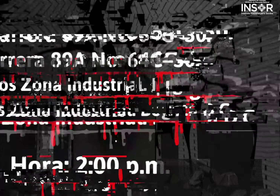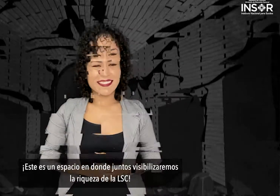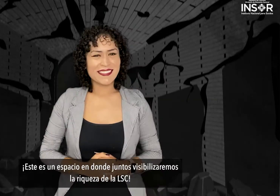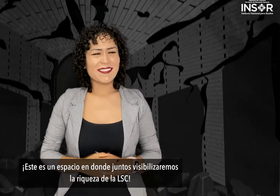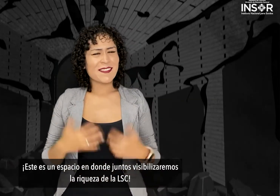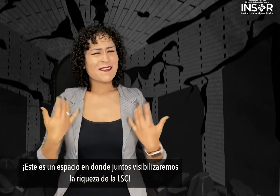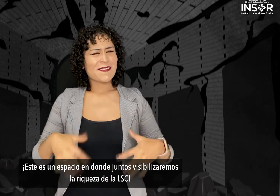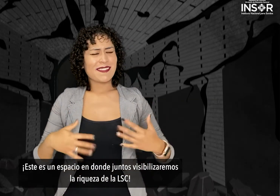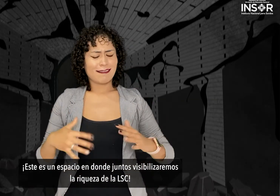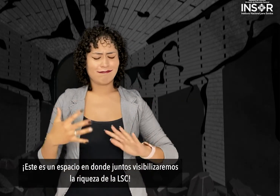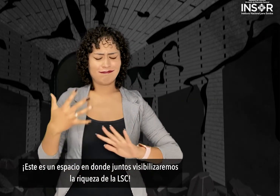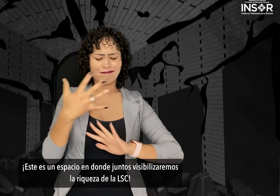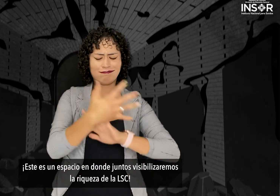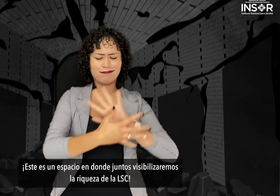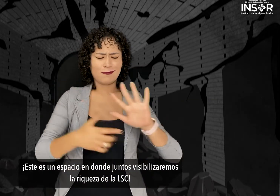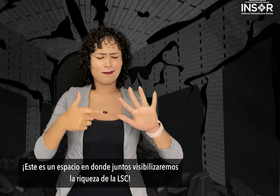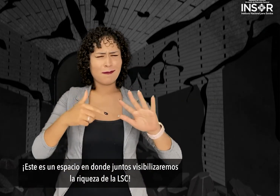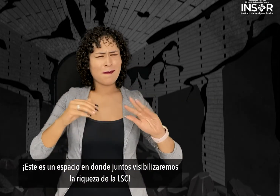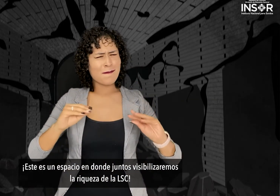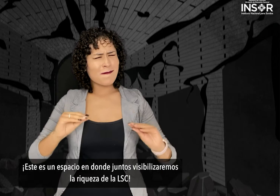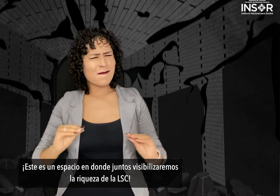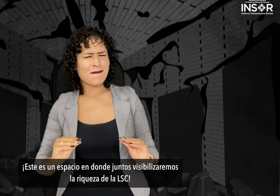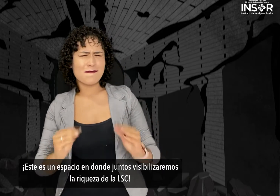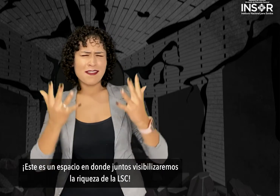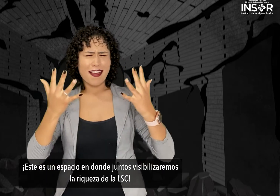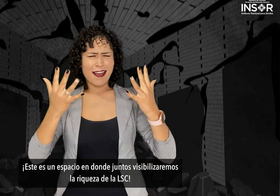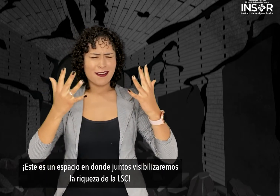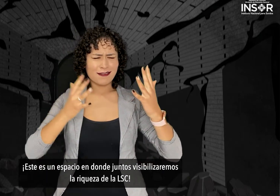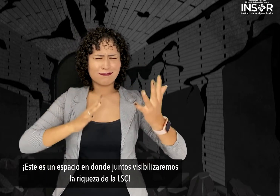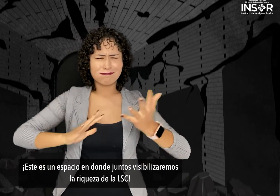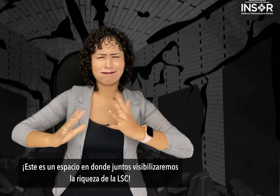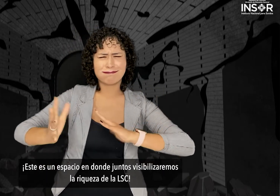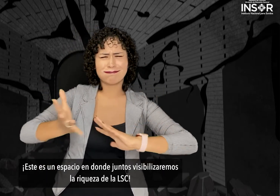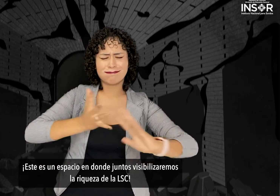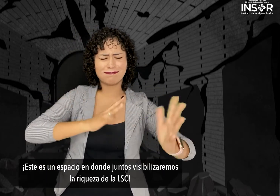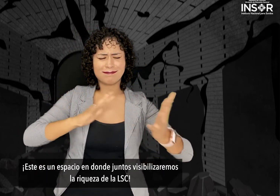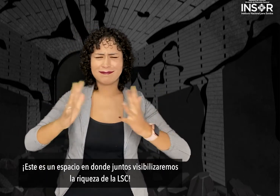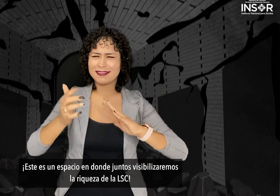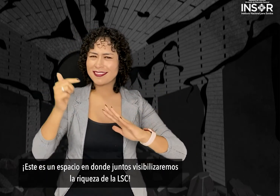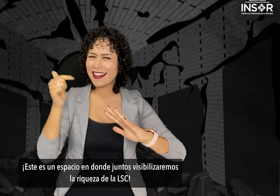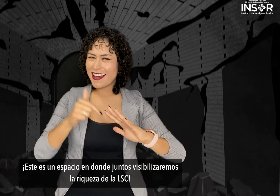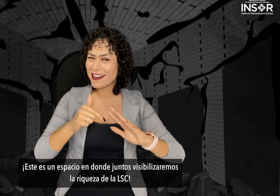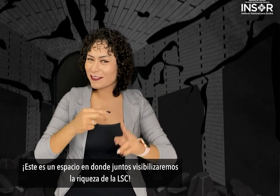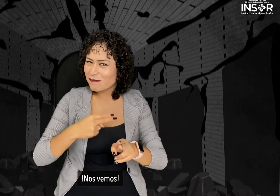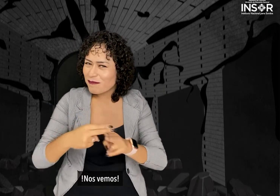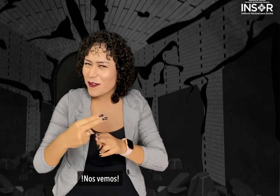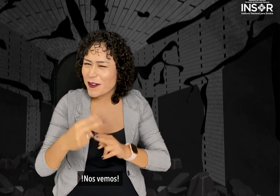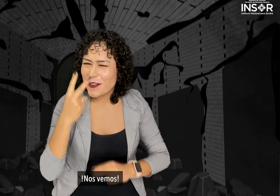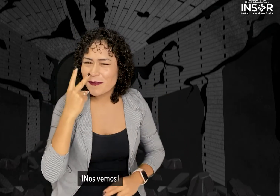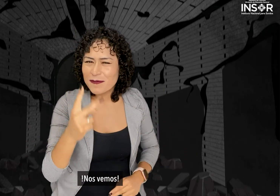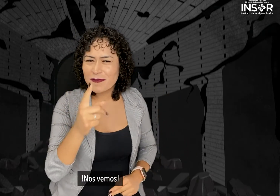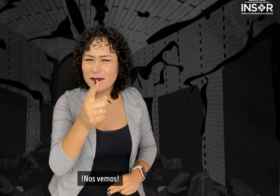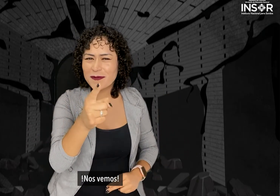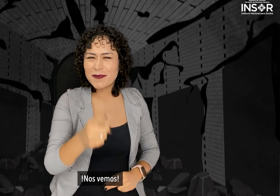Este es un espacio en donde juntos visibilizaremos la riqueza de la lengua de señas colombiana. ¡Nos vemos!